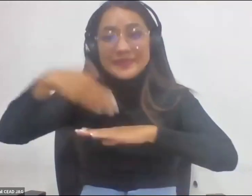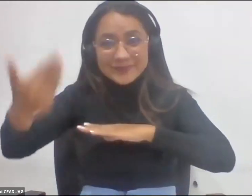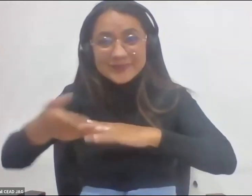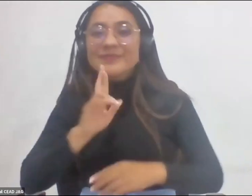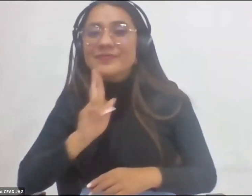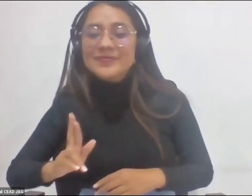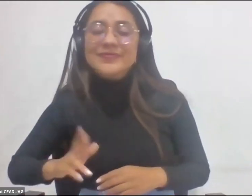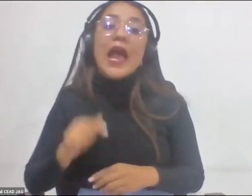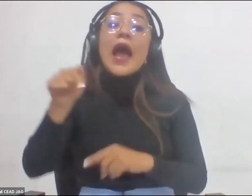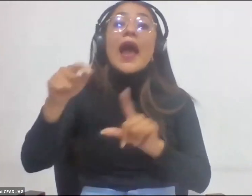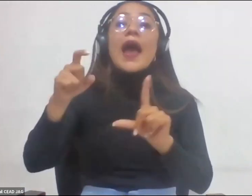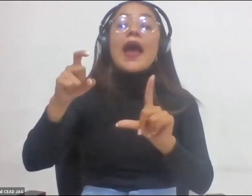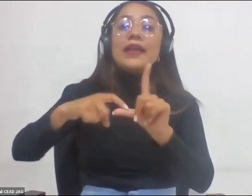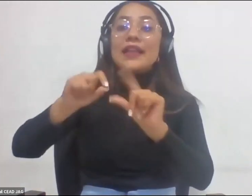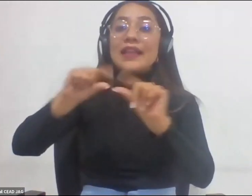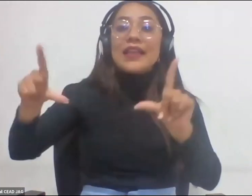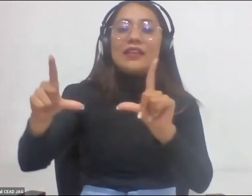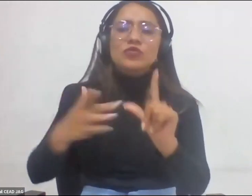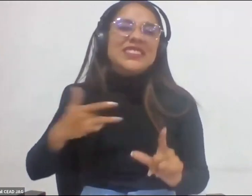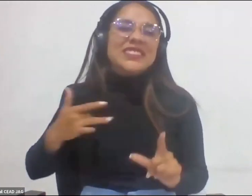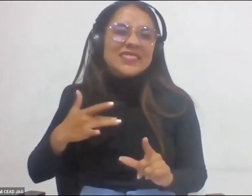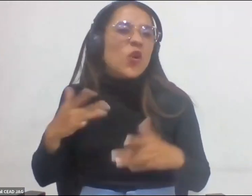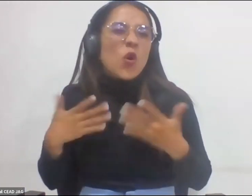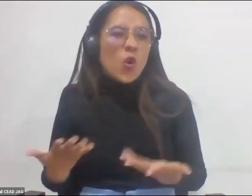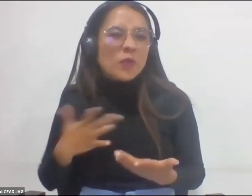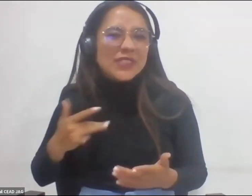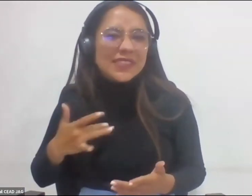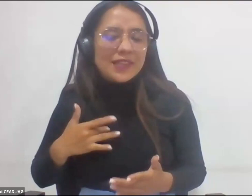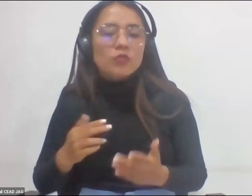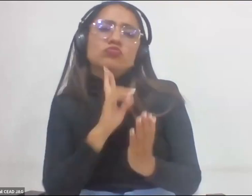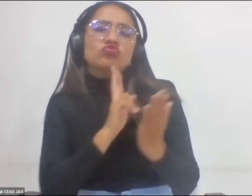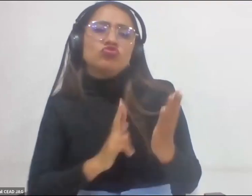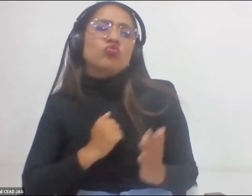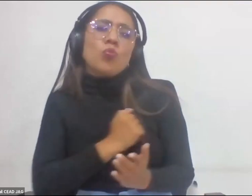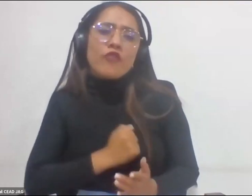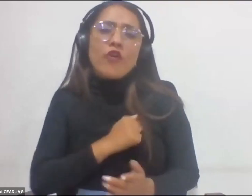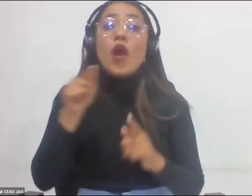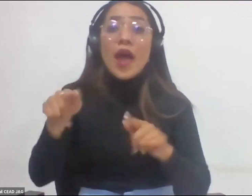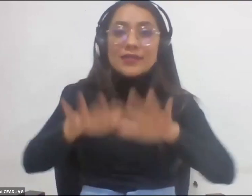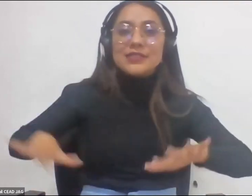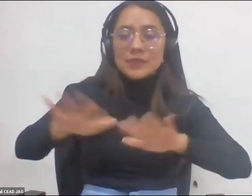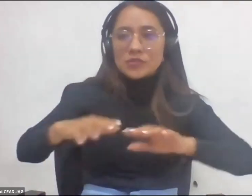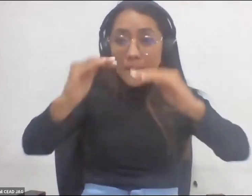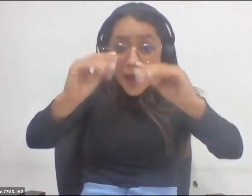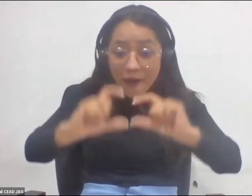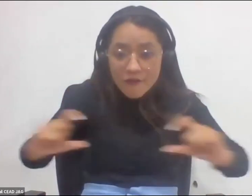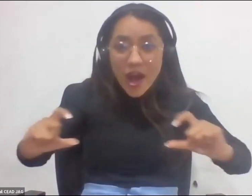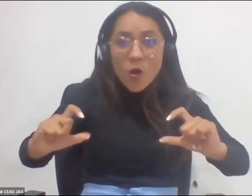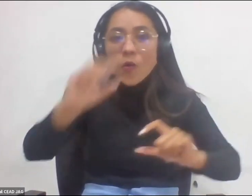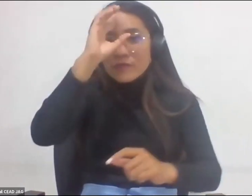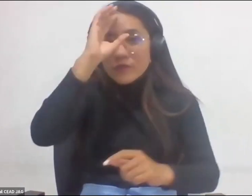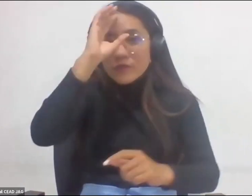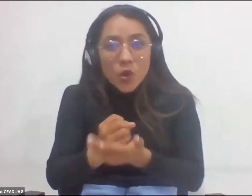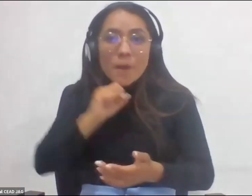en la encuesta de satisfacción que encontrarán en el chat como se los decía allí también tendremos un espacio para recoger sus inquietudes y poder